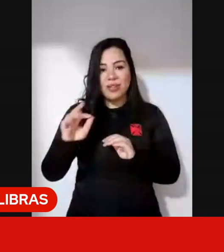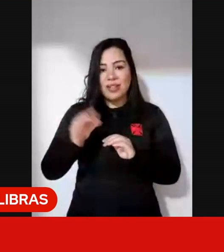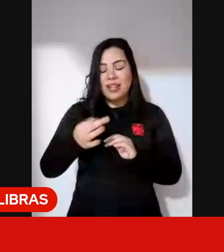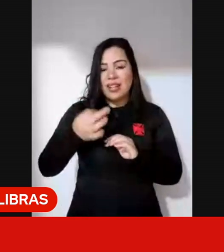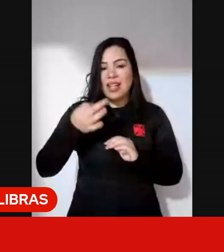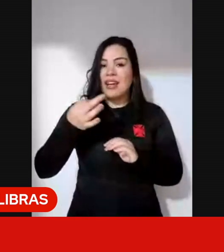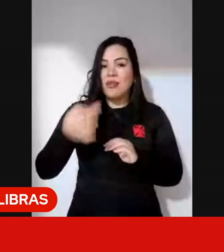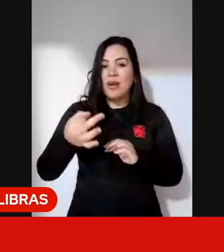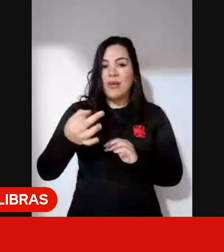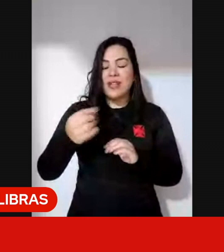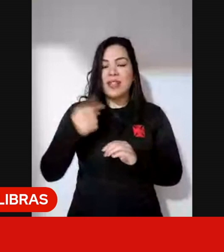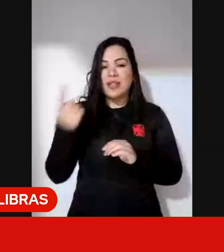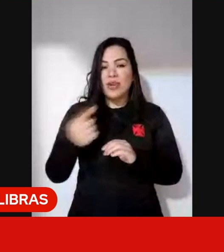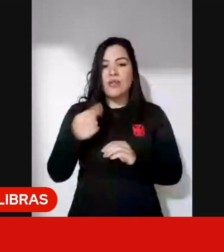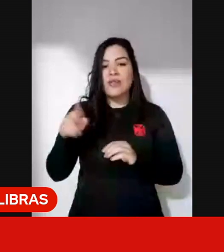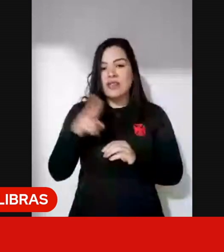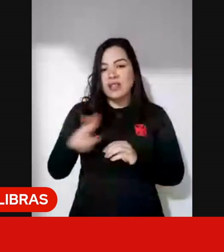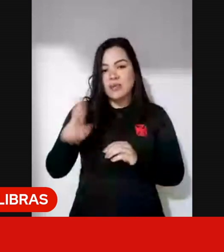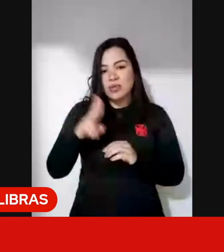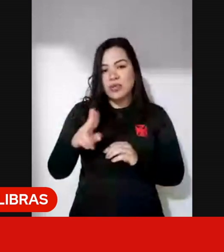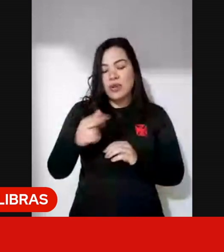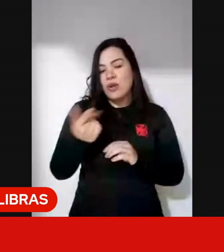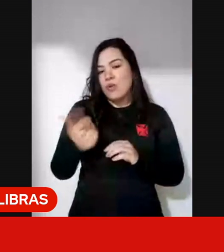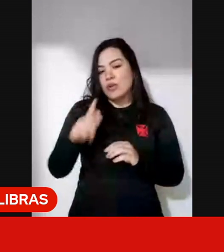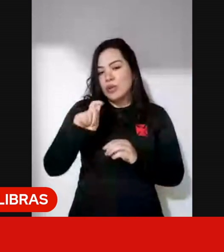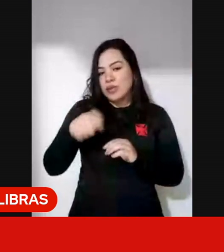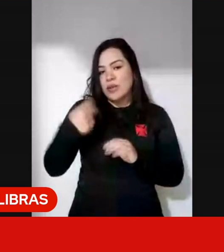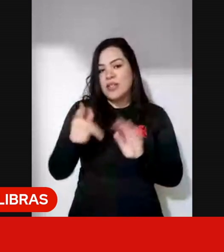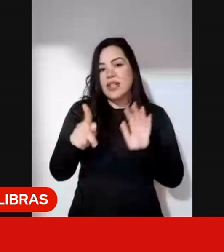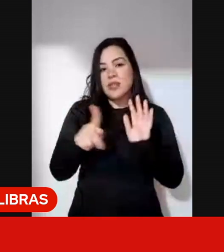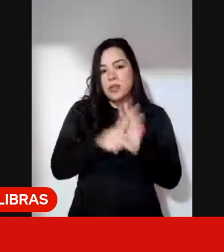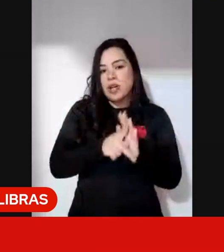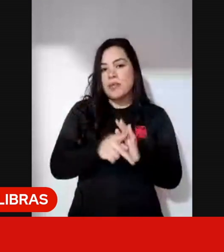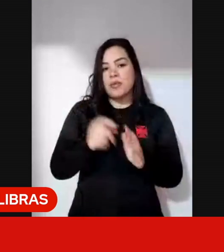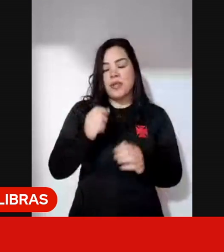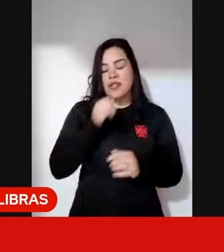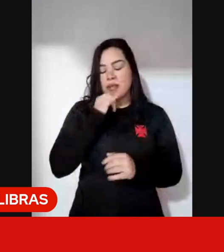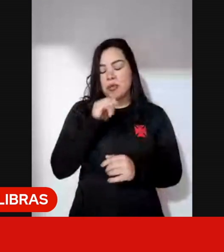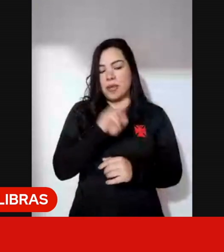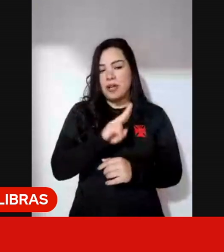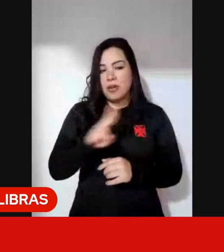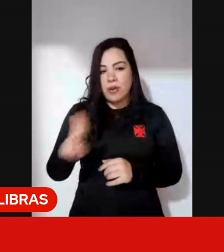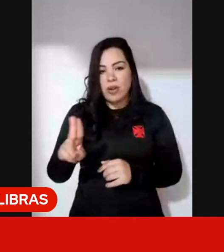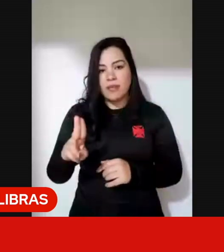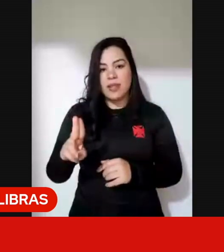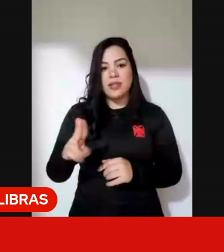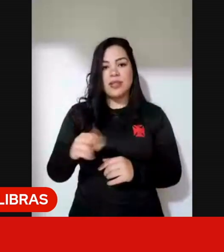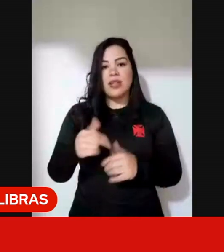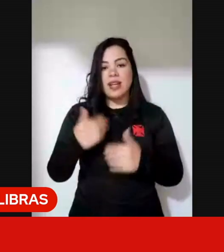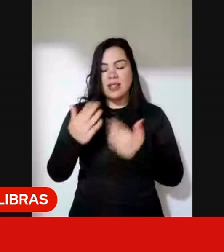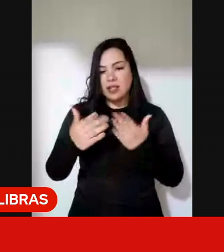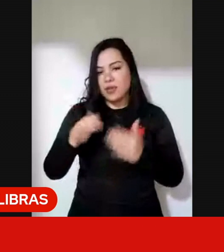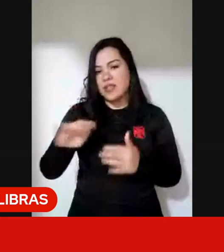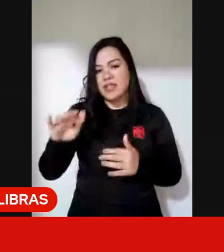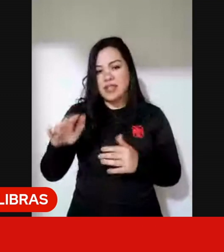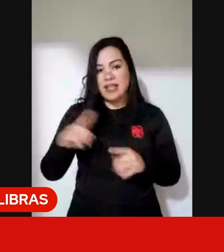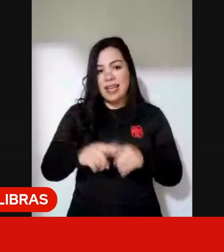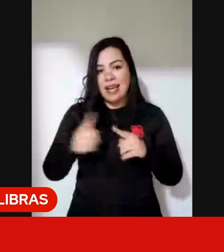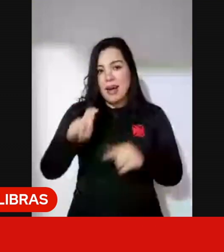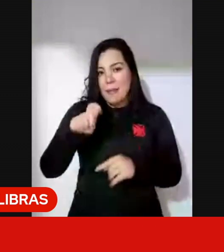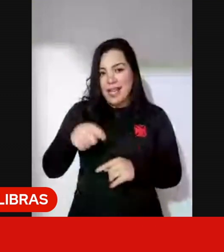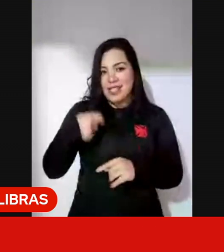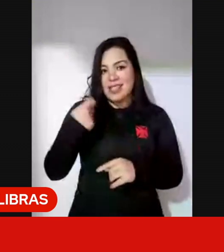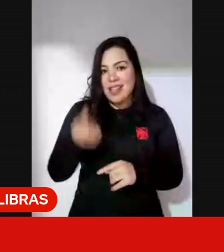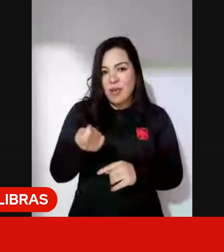recurso, né? É uma coisa que nós usamos quando não tem os sinais próprios, por exemplo, para nomes, essas coisas